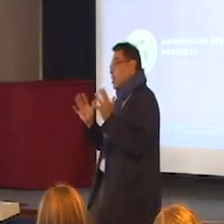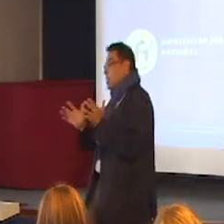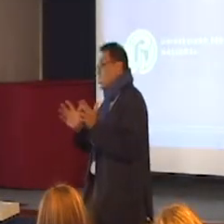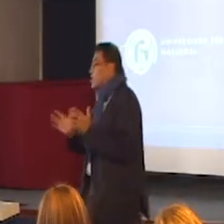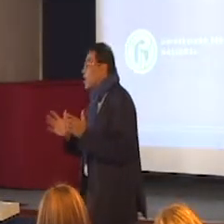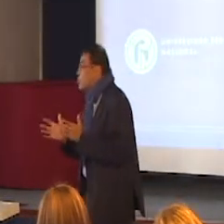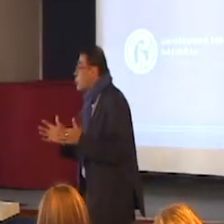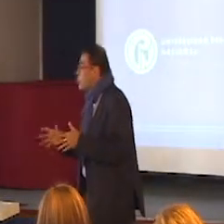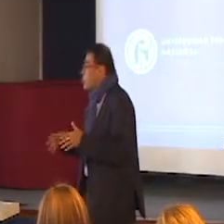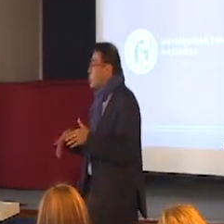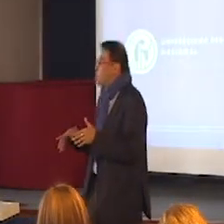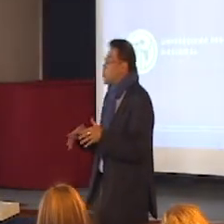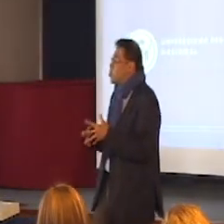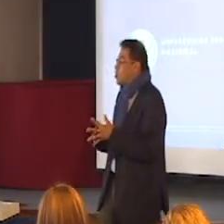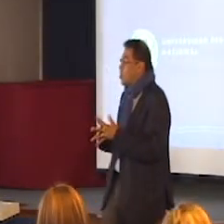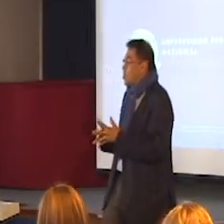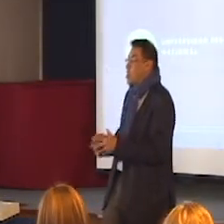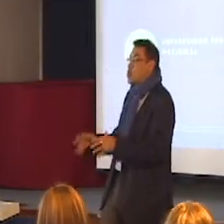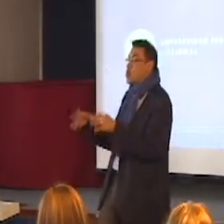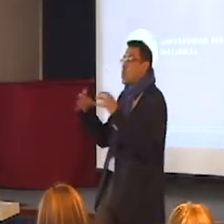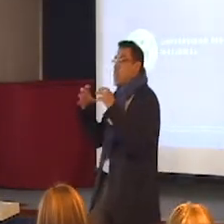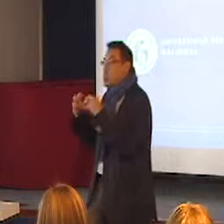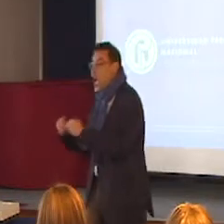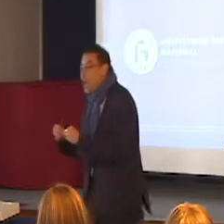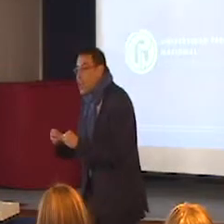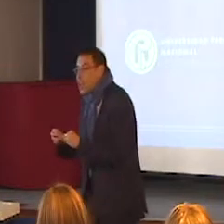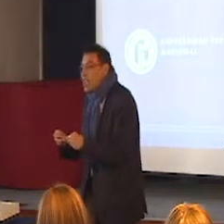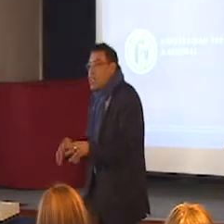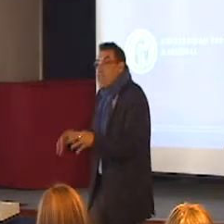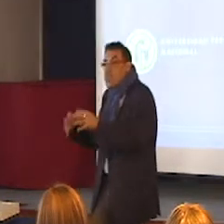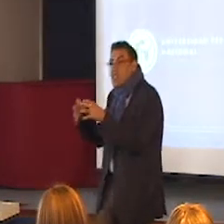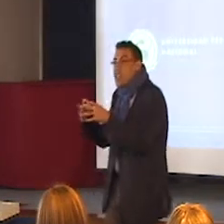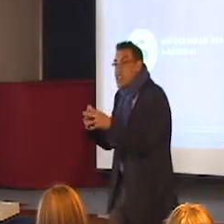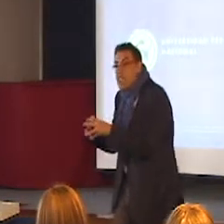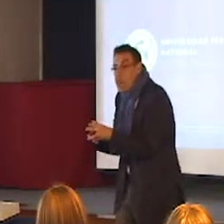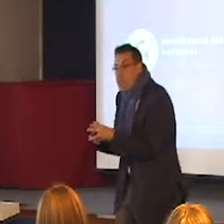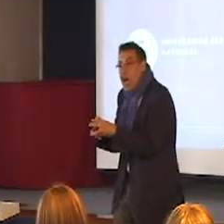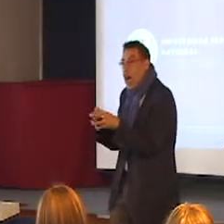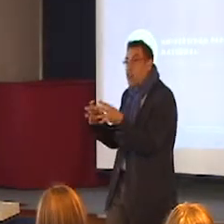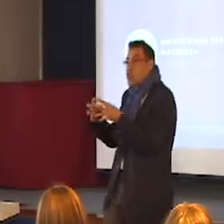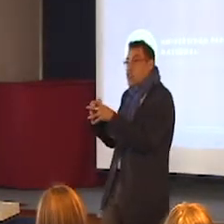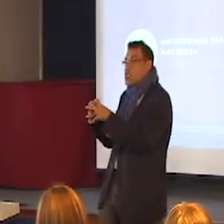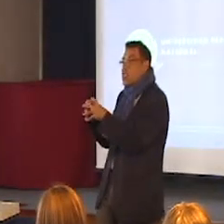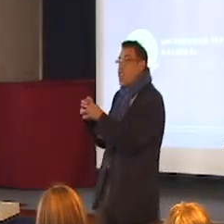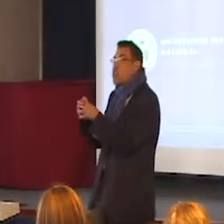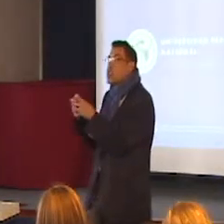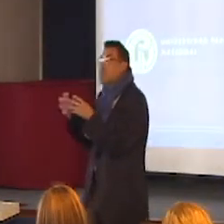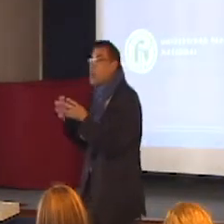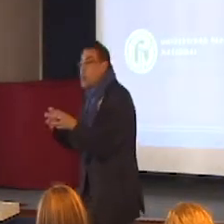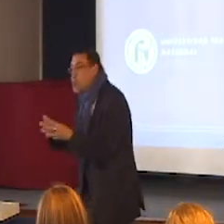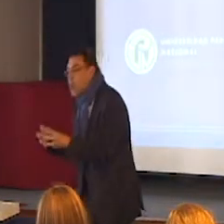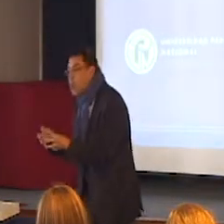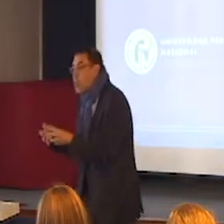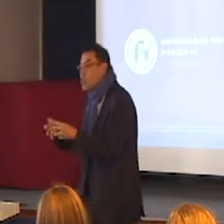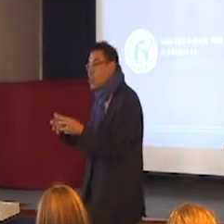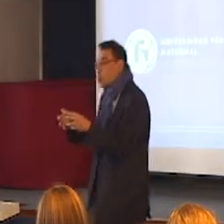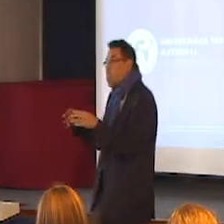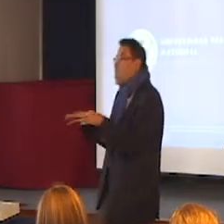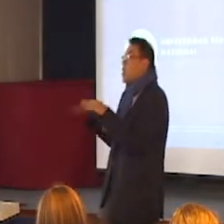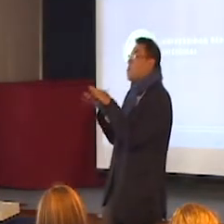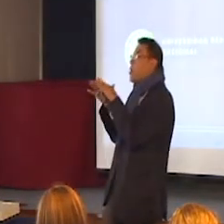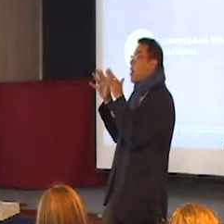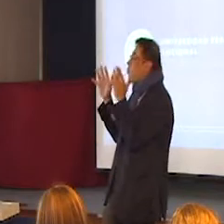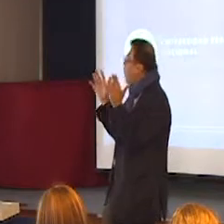comunicación, esta va a seguir siendo un elemento exclusivamente instrumental, restringida a unos escenarios